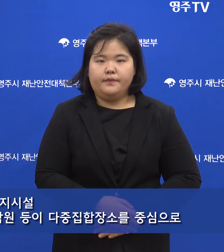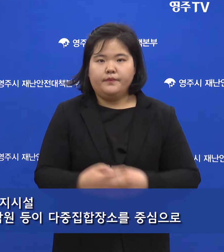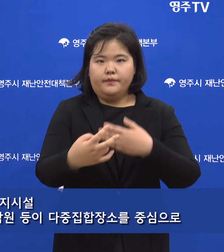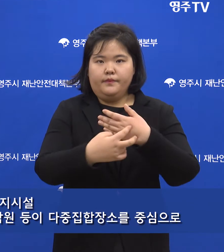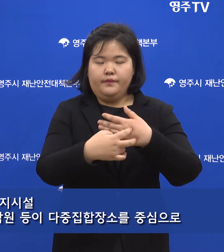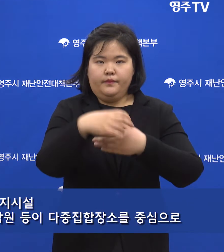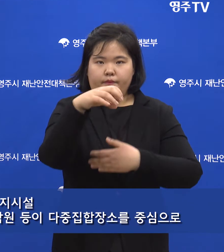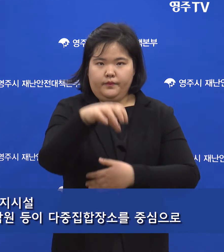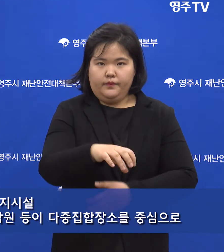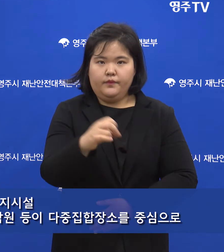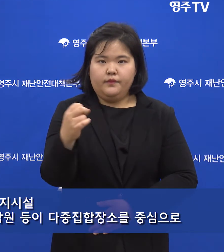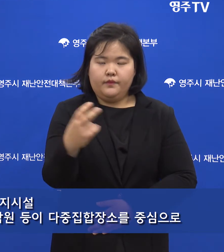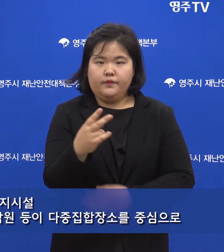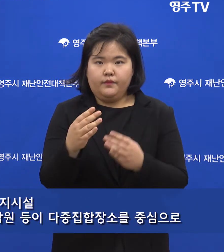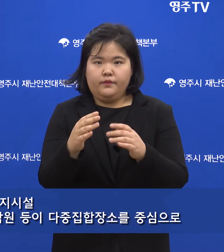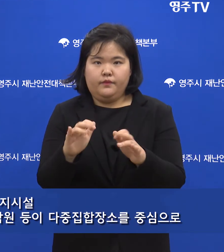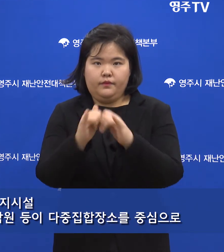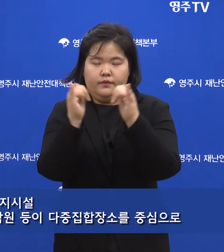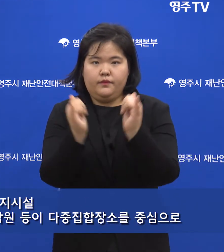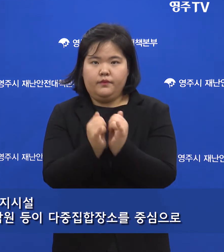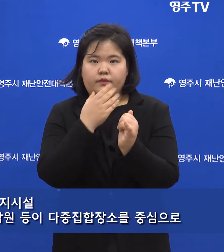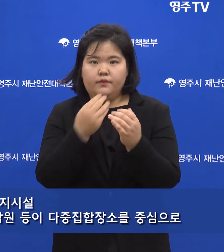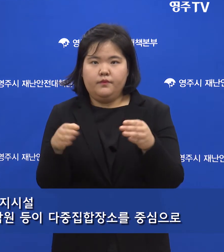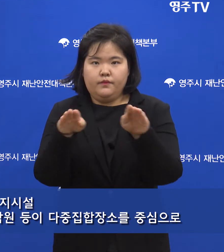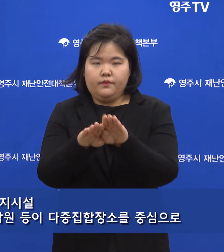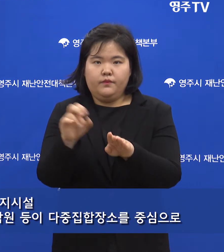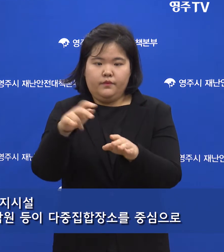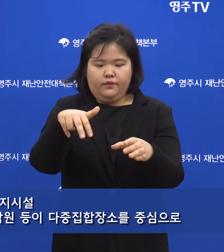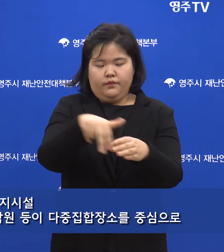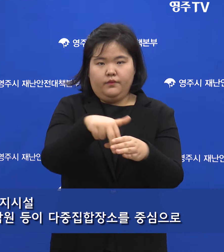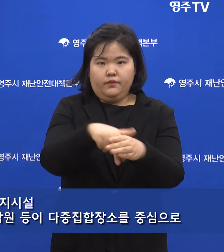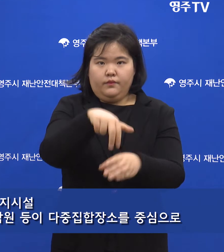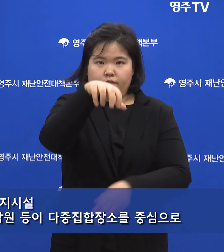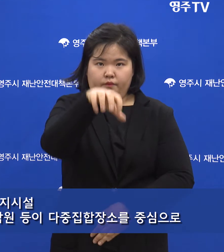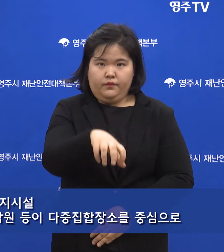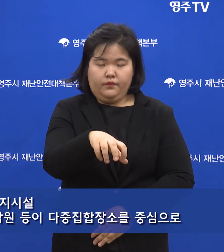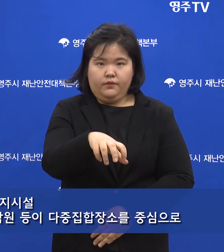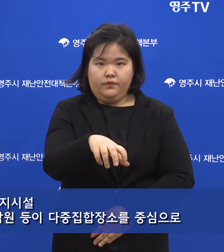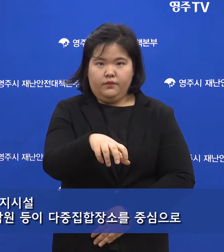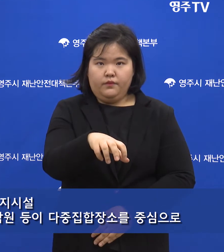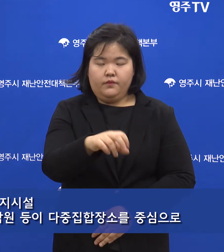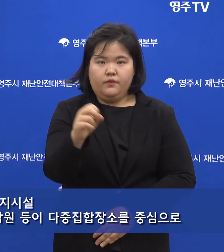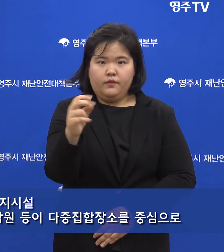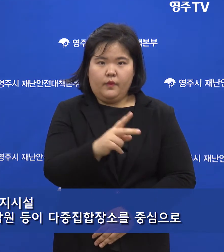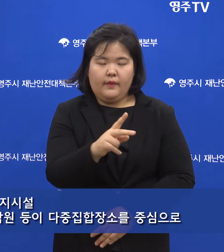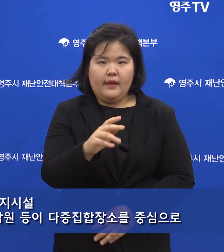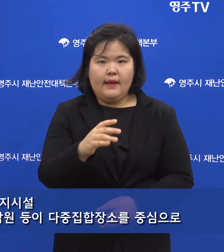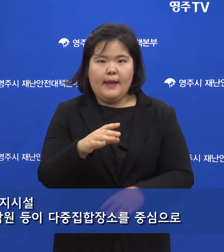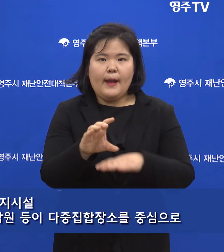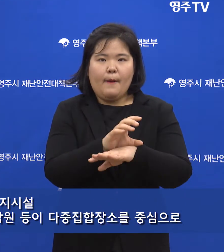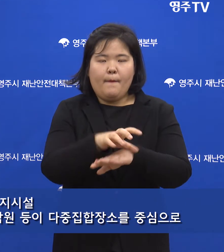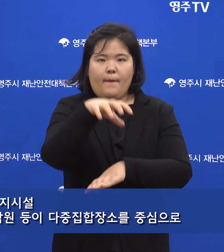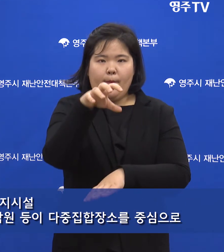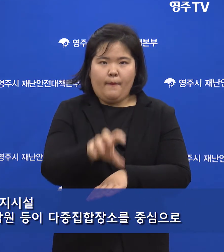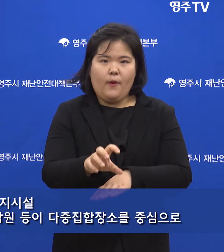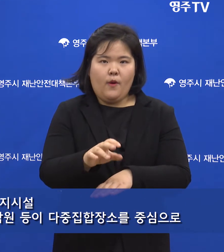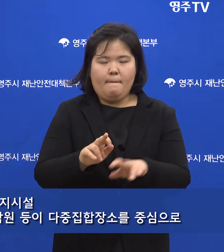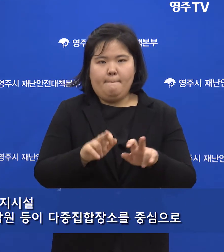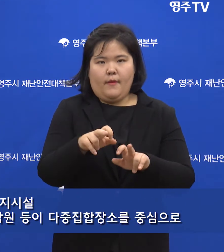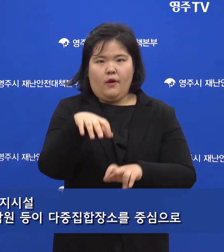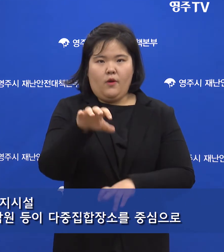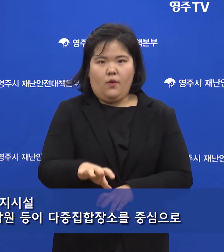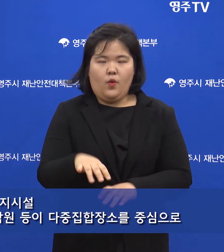의료기관이나 사회복지시설 그리고 종교시설 등과 함께 또 PC방이나 게임장, 학원